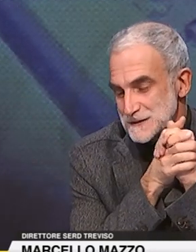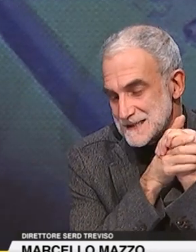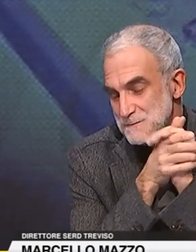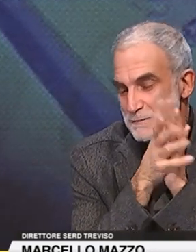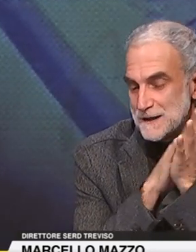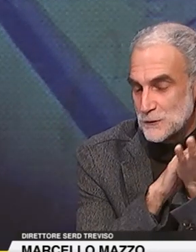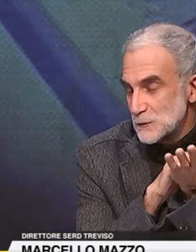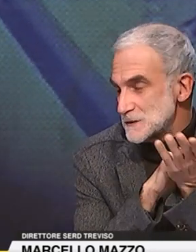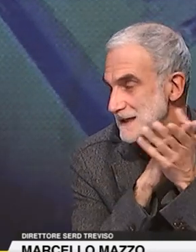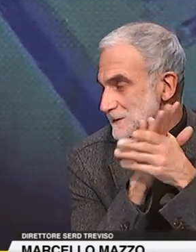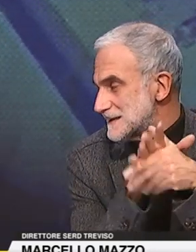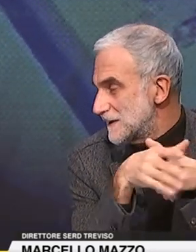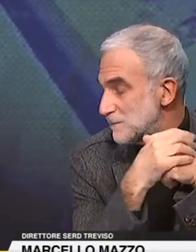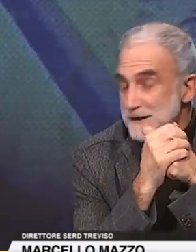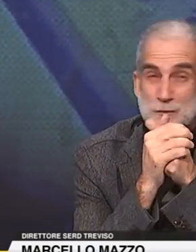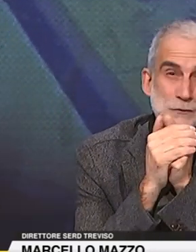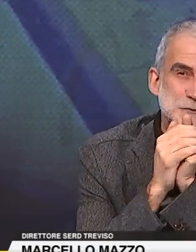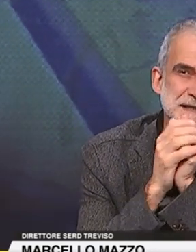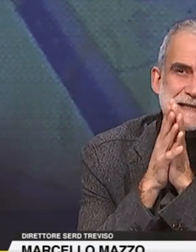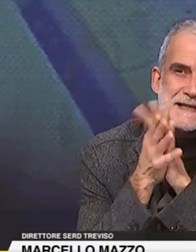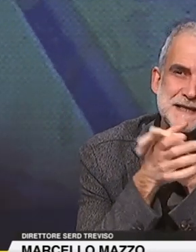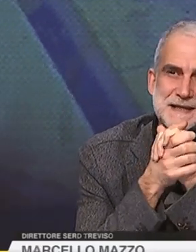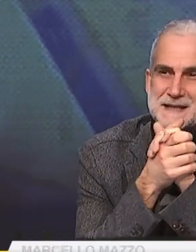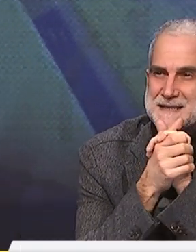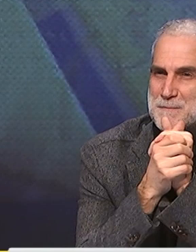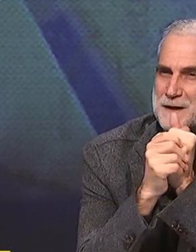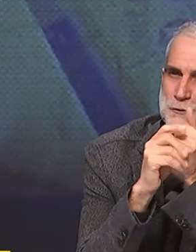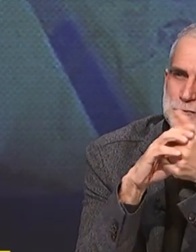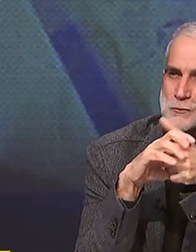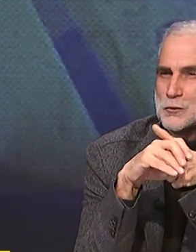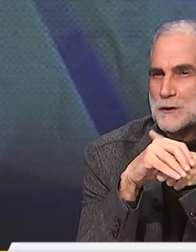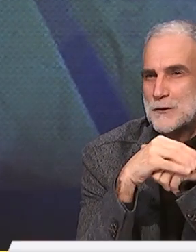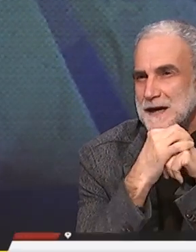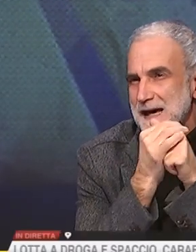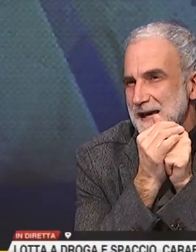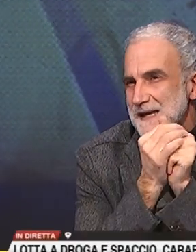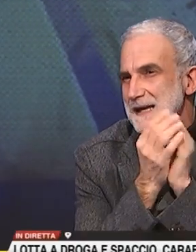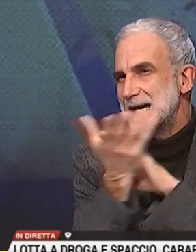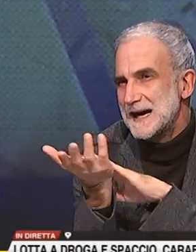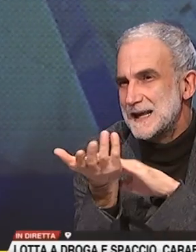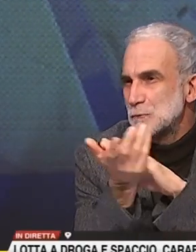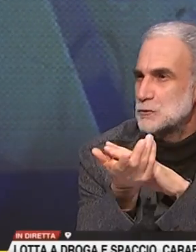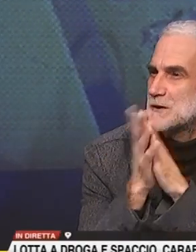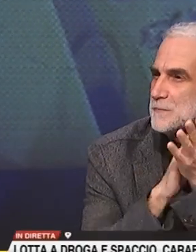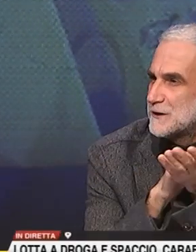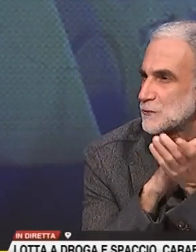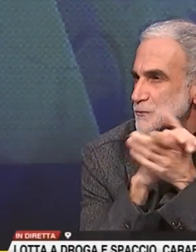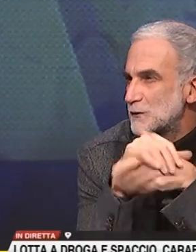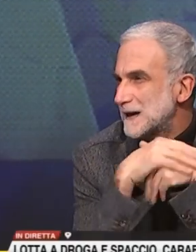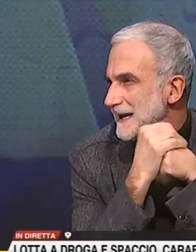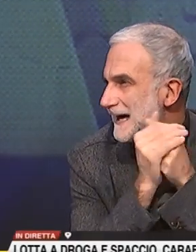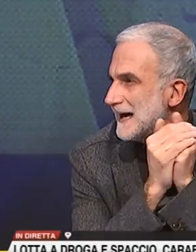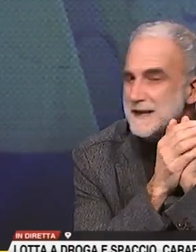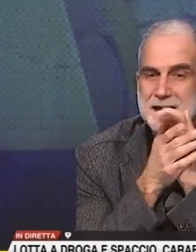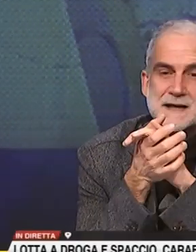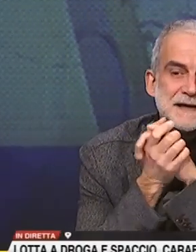delle sostanze più pericolose, delle sostanze meno pericolose, che sia pericoloso tutto quello che è illegale e molto meno pericoloso quello